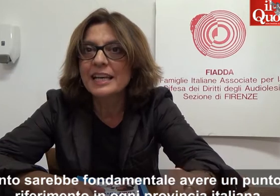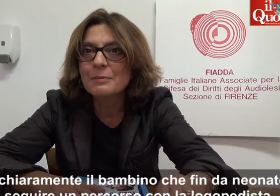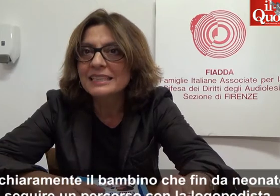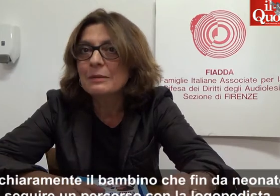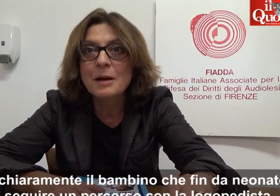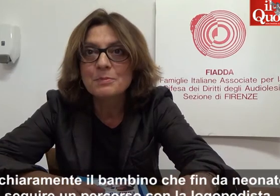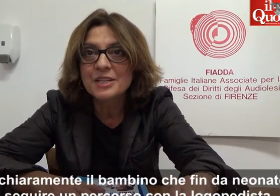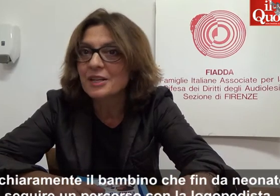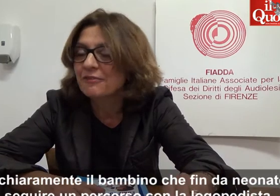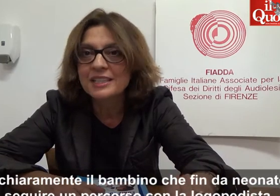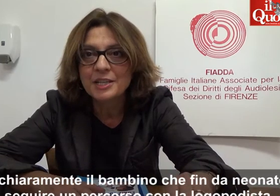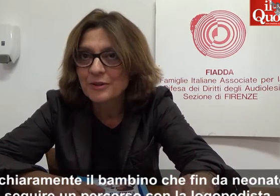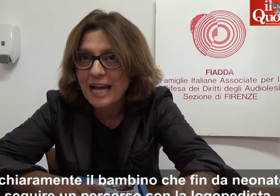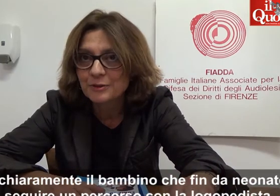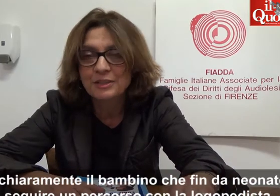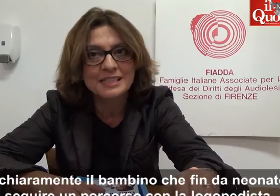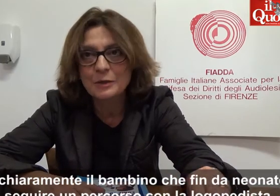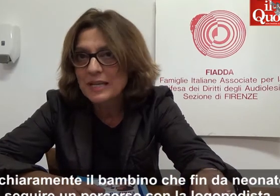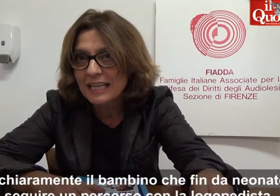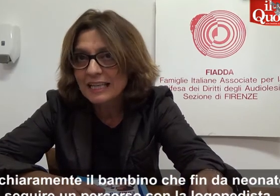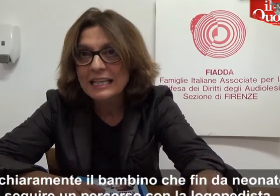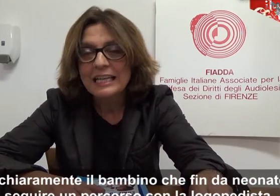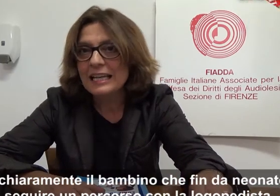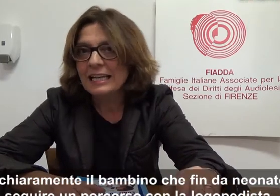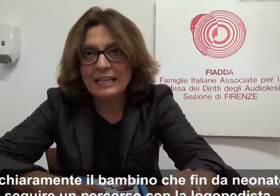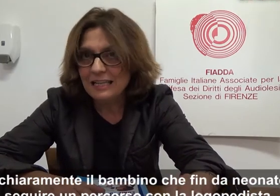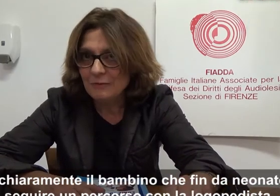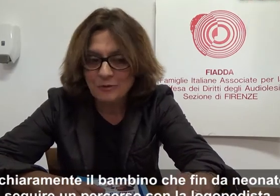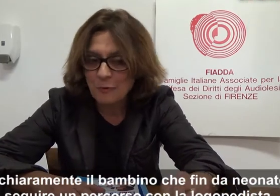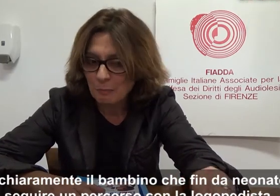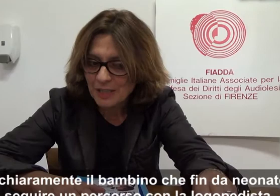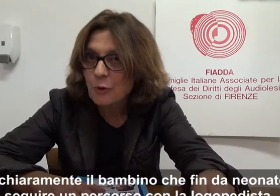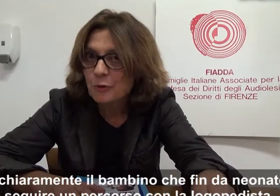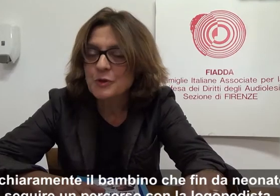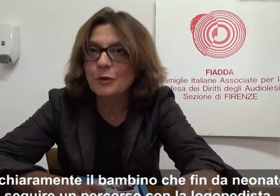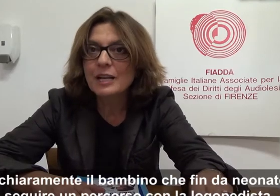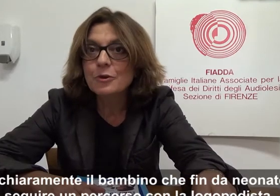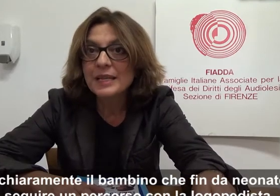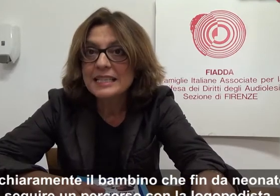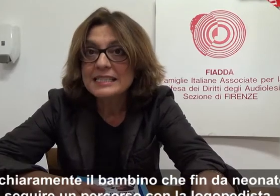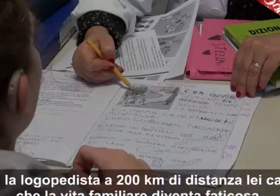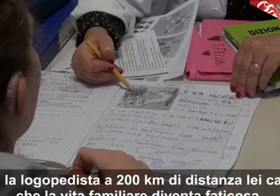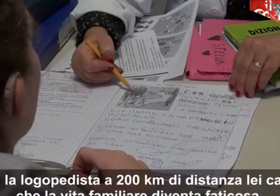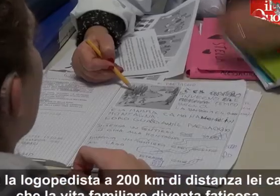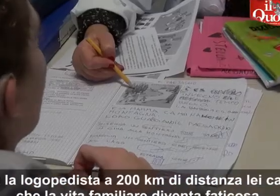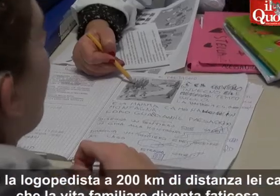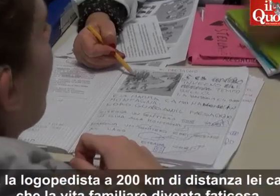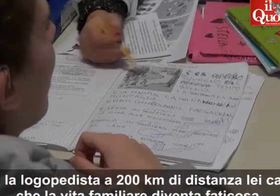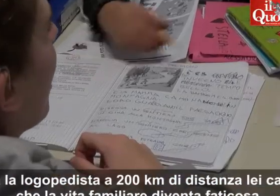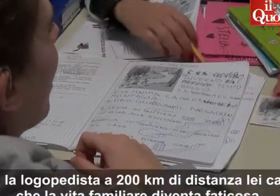chiaramente il bambino che fin da neonato deve seguire un percorso con la logopedista, se ha la logopedista